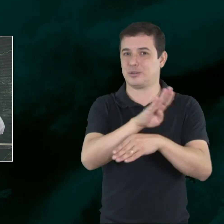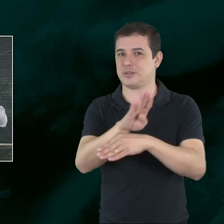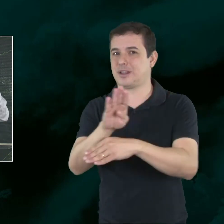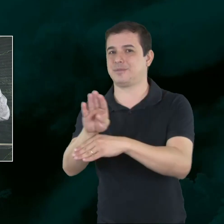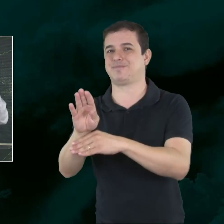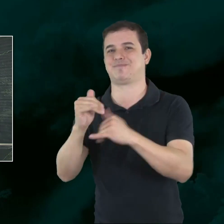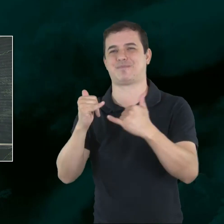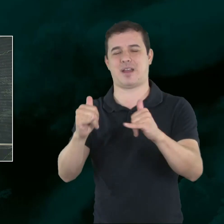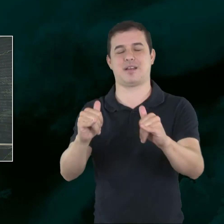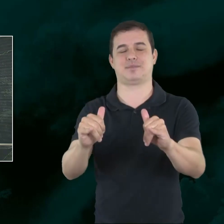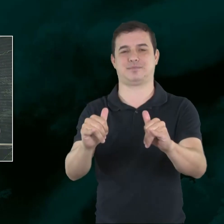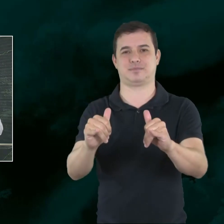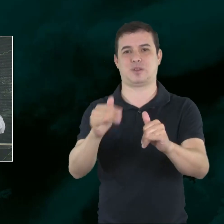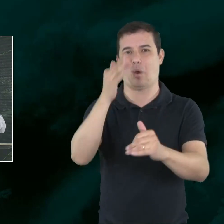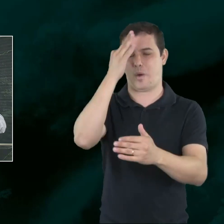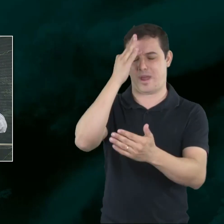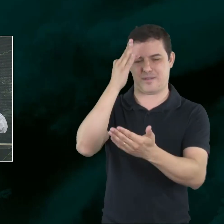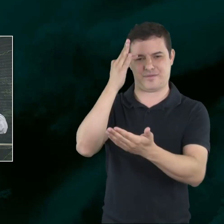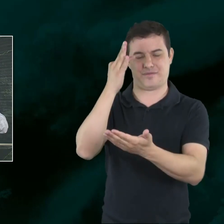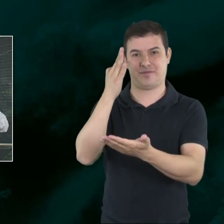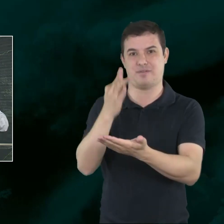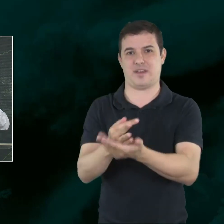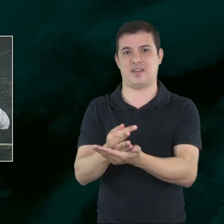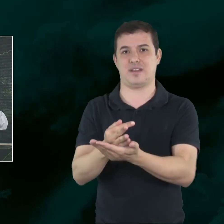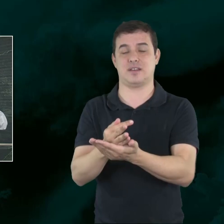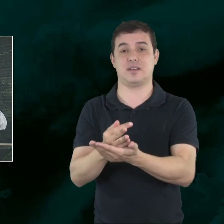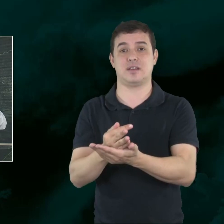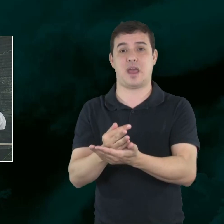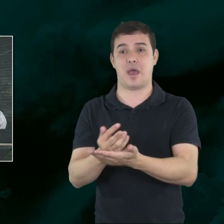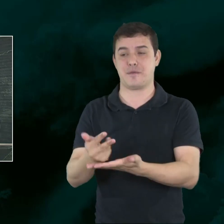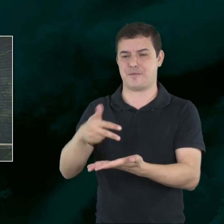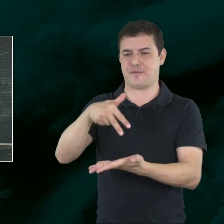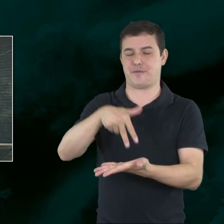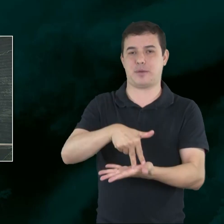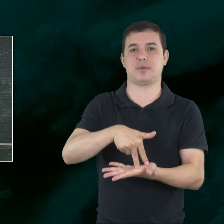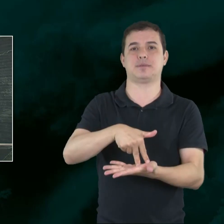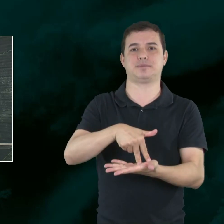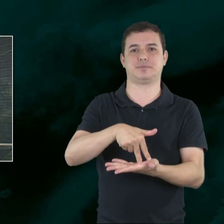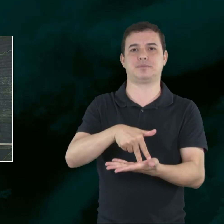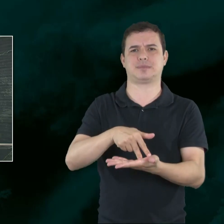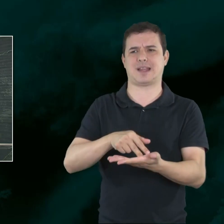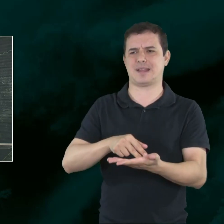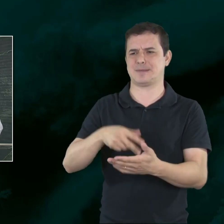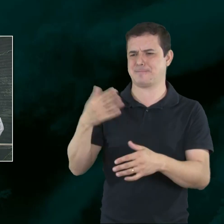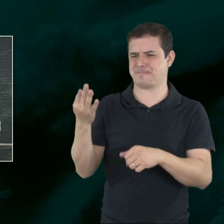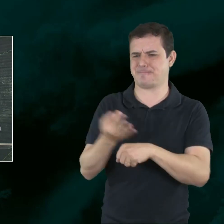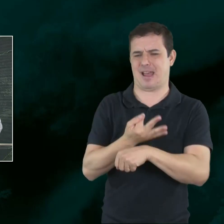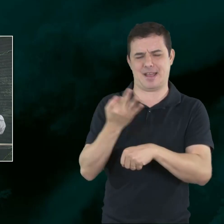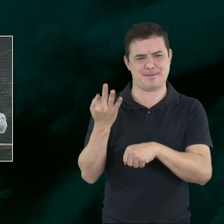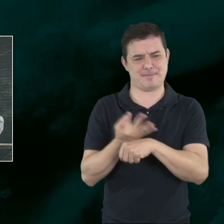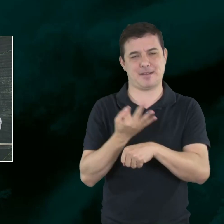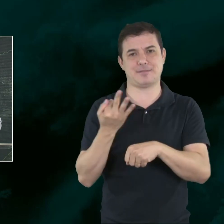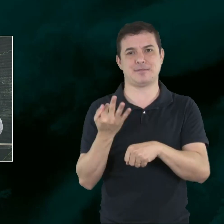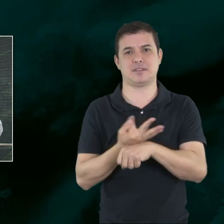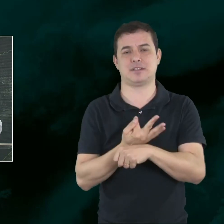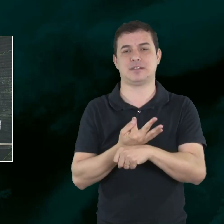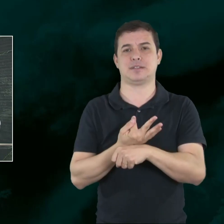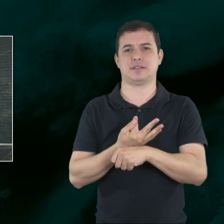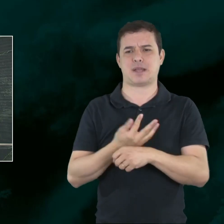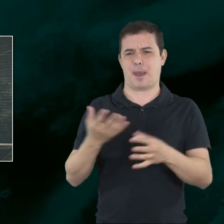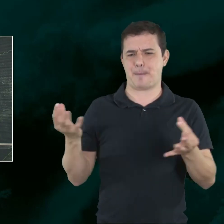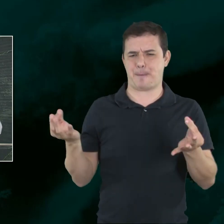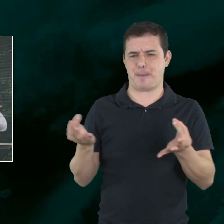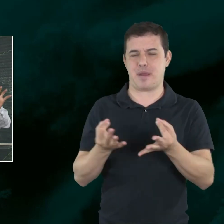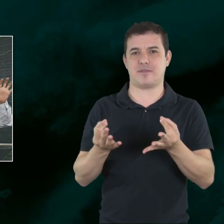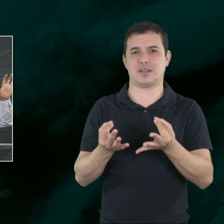na fé, arraigar na fé, né? Nós sejamos o quê? Pela perseverança, aprovados e levados à perfeição,